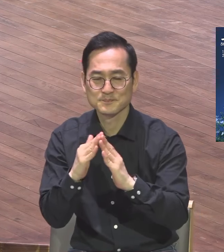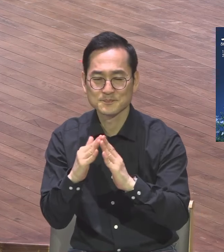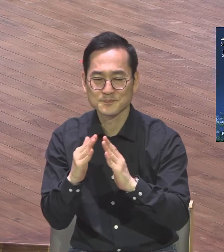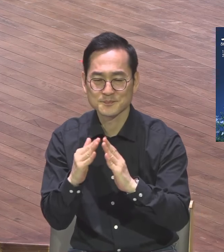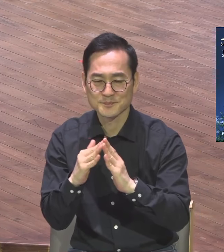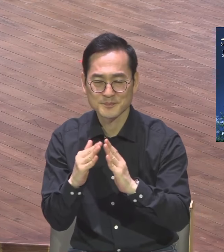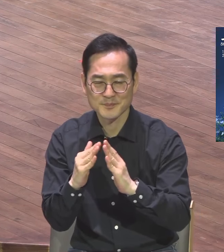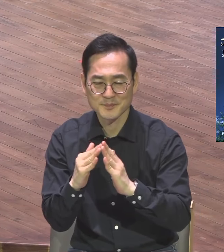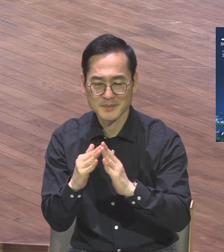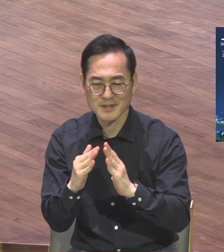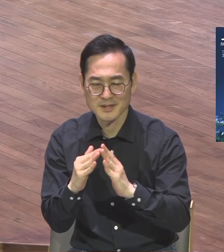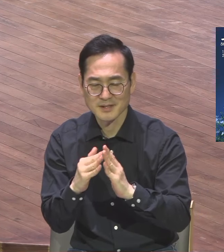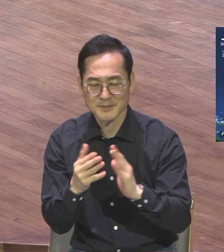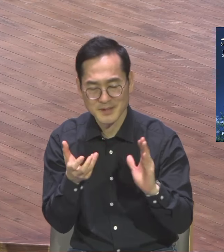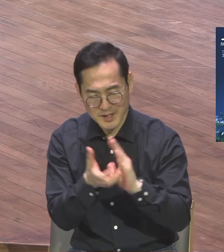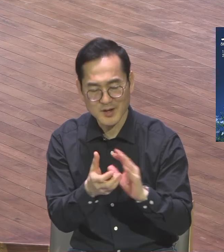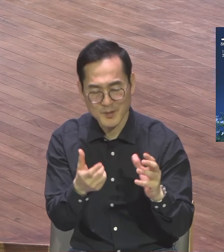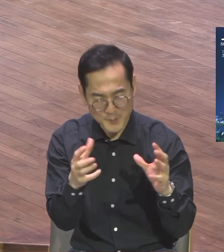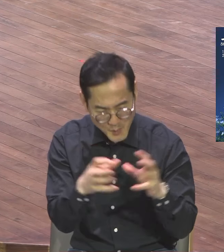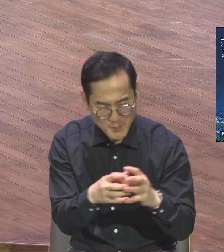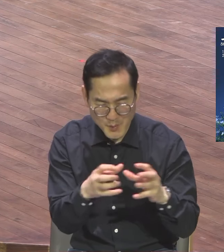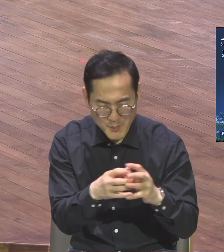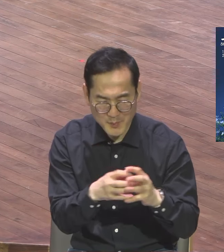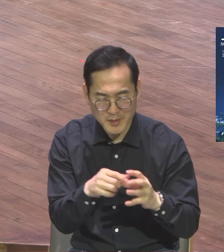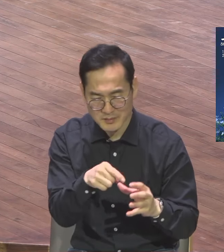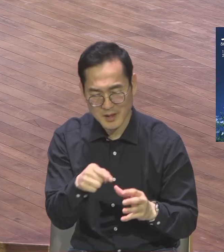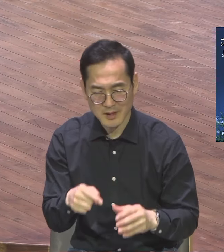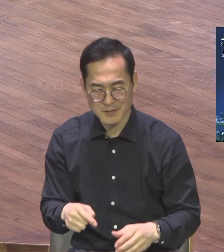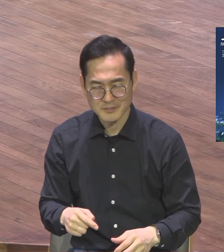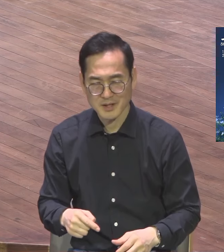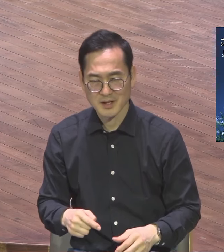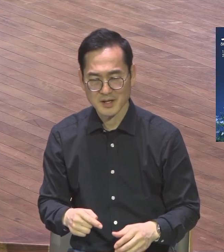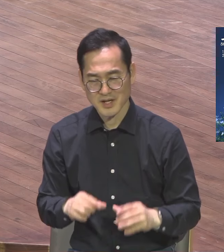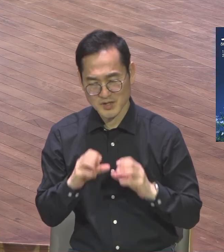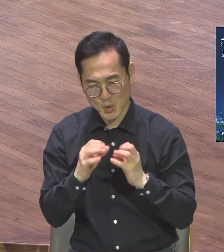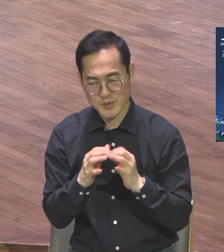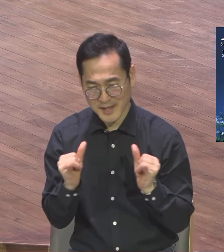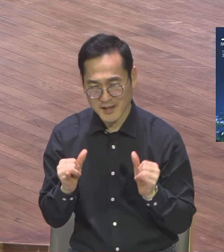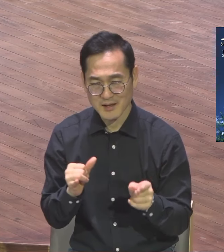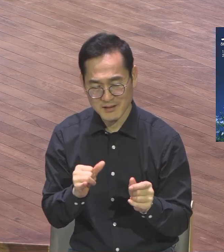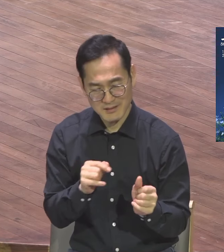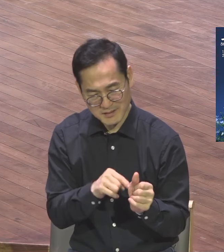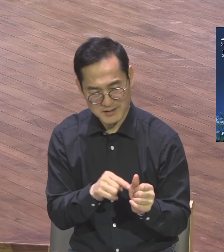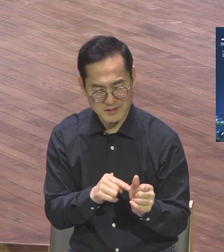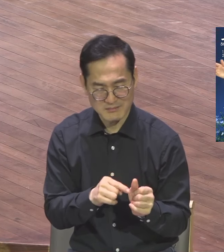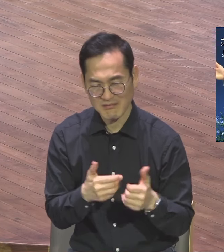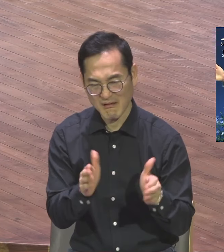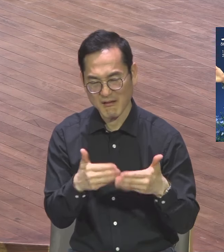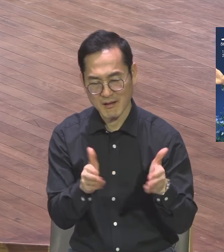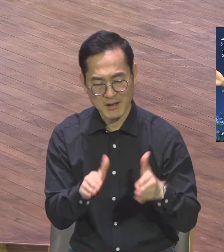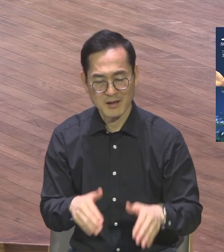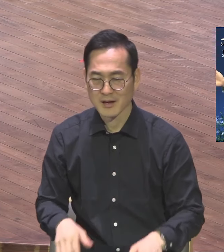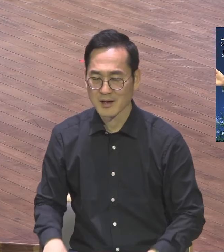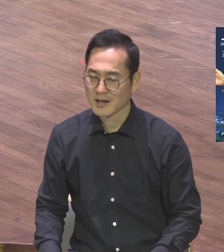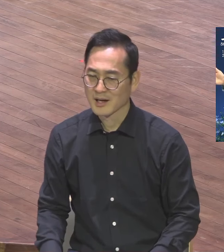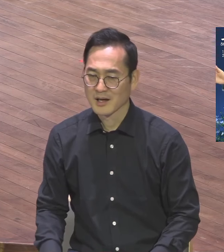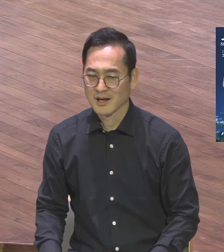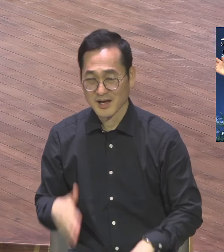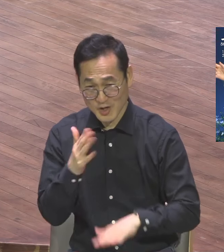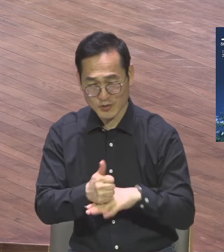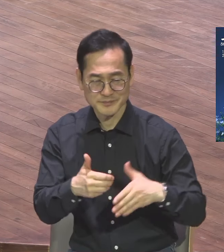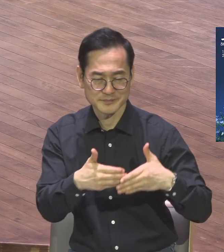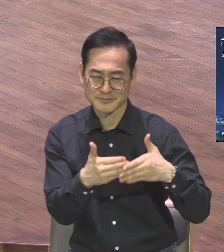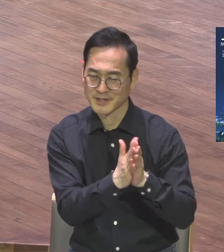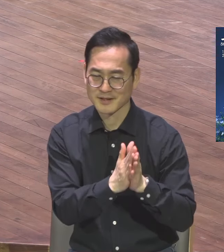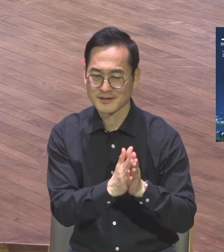떠나지요. 그래서 그런 이런저런 일들이 많아서 다 없애버린 거예요. 그래서 교회에서 한 시간 되는 것만